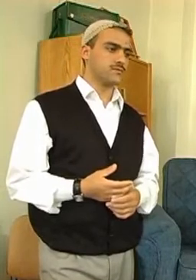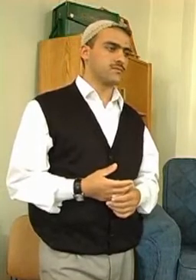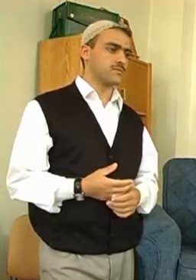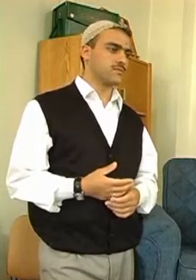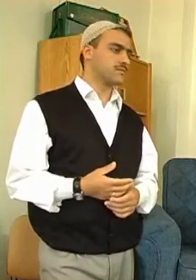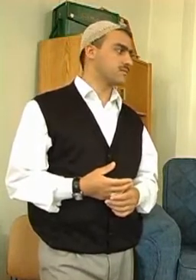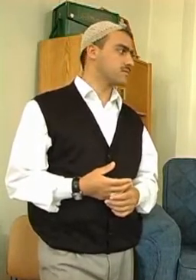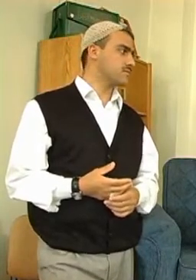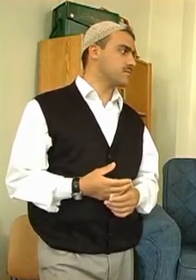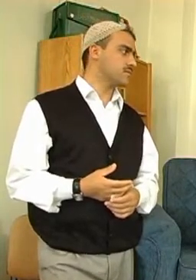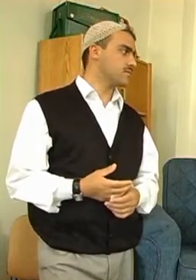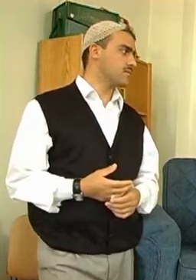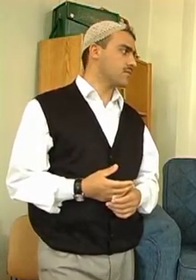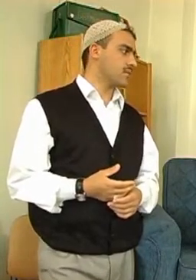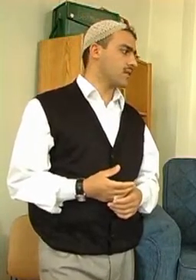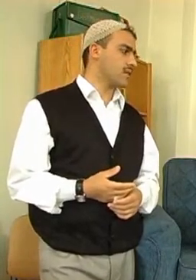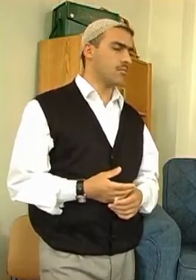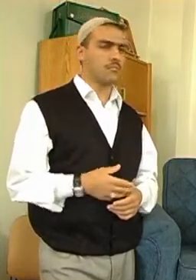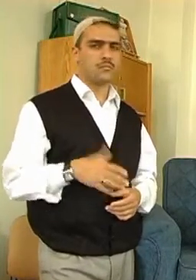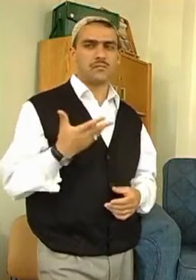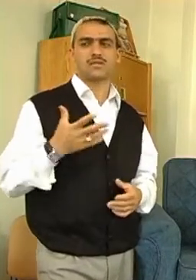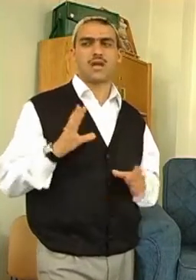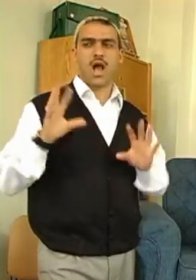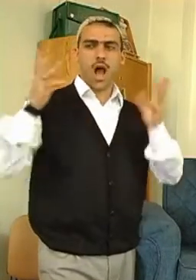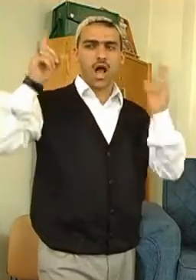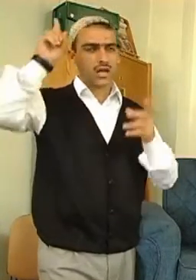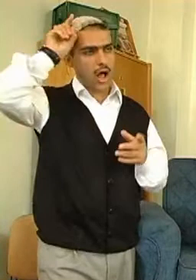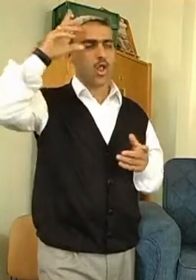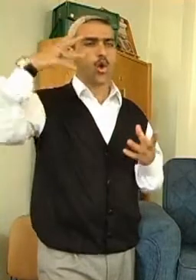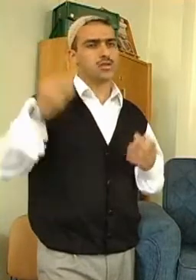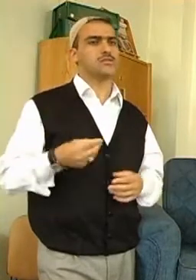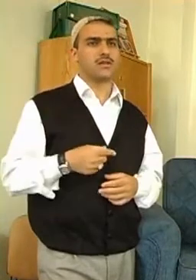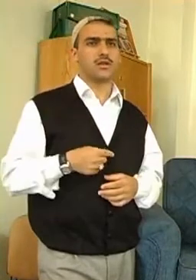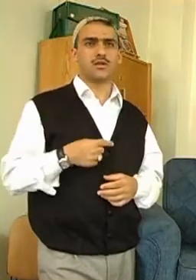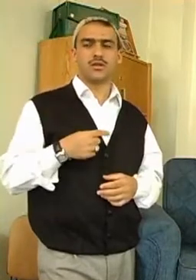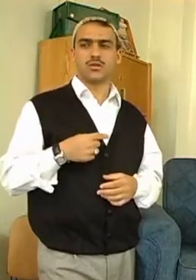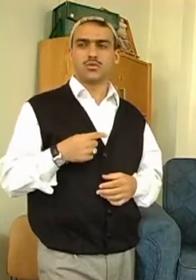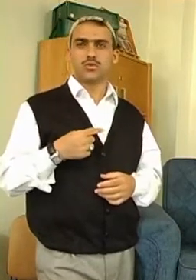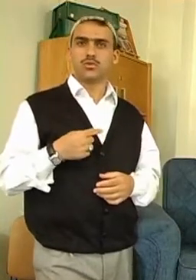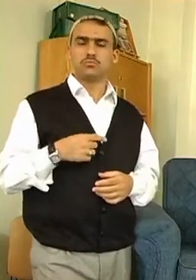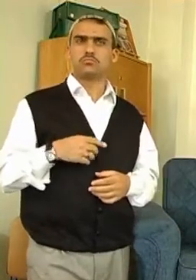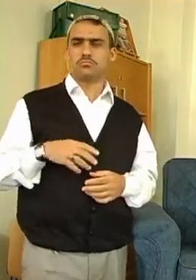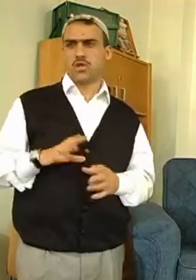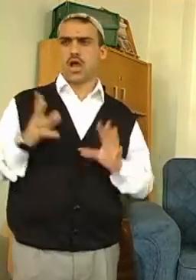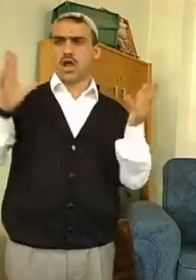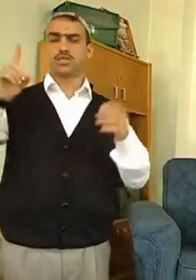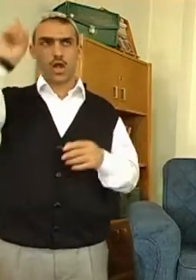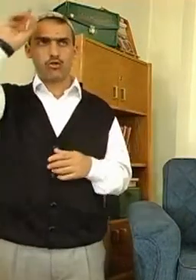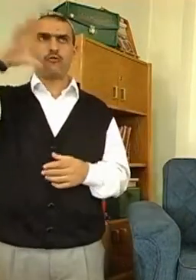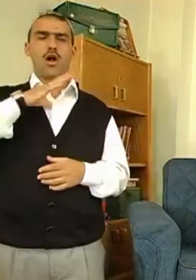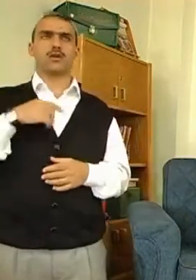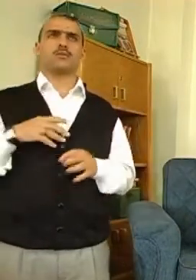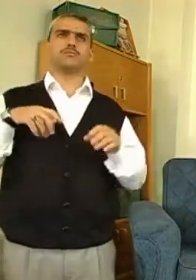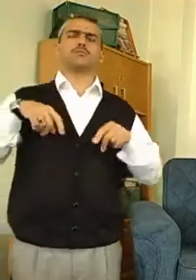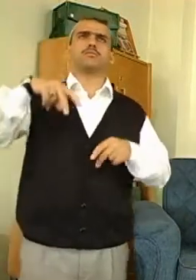ağaca gitseniz, ağacın da şuuru olsa ne yaparsınız? Meyveyle konuşursunuz değil mi? Çünkü en cami,